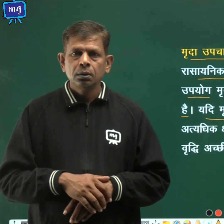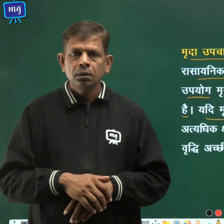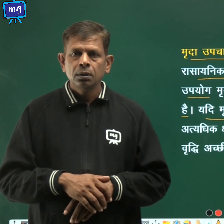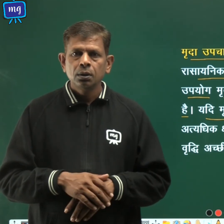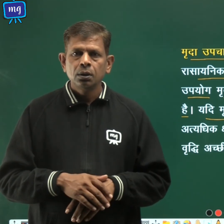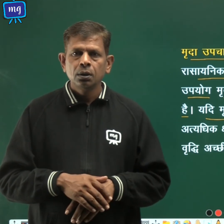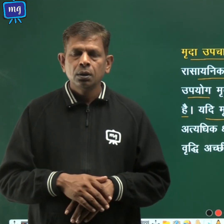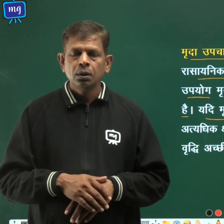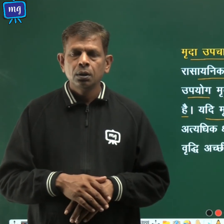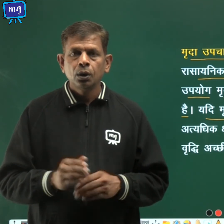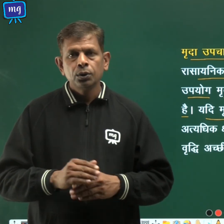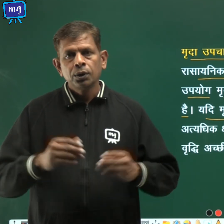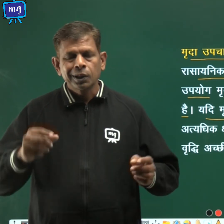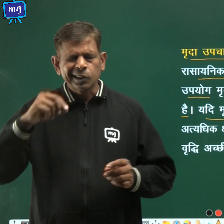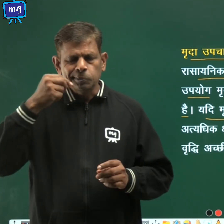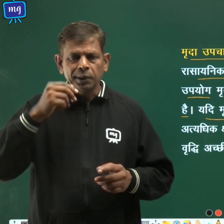अत्यधिक अम्लीय